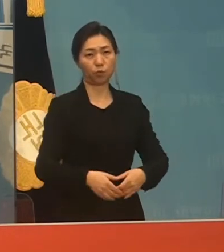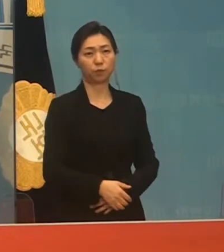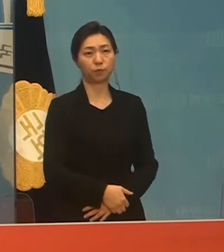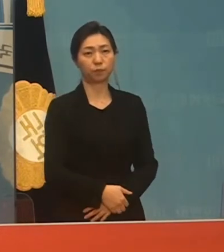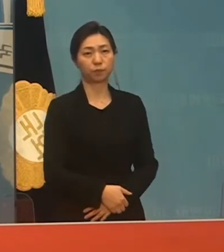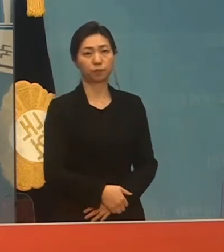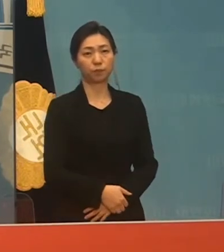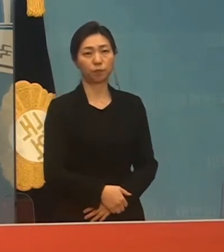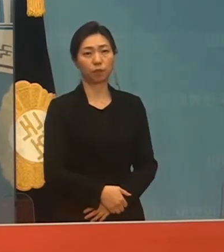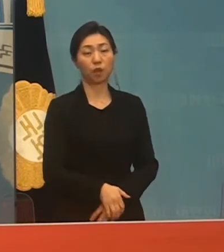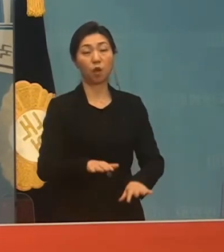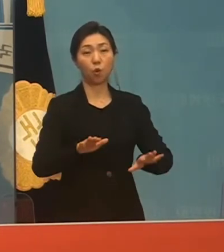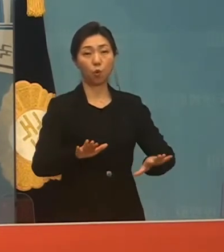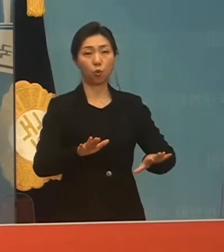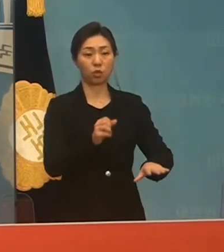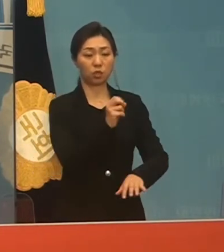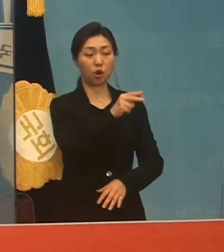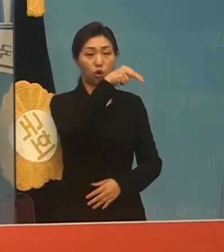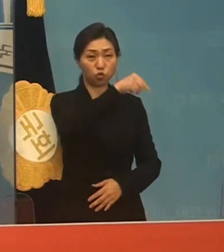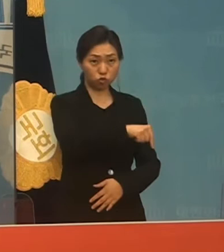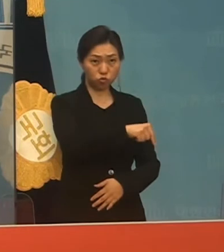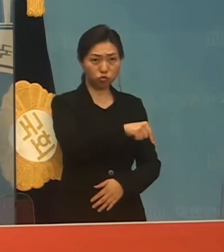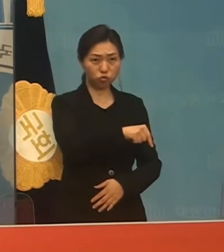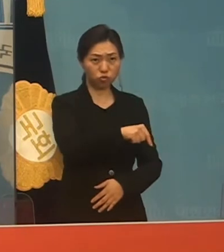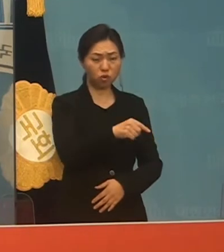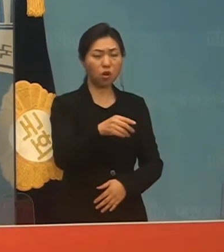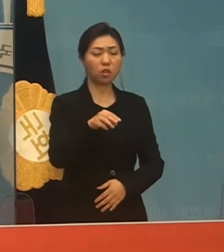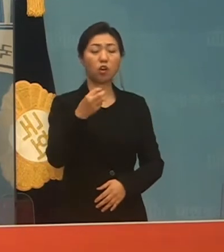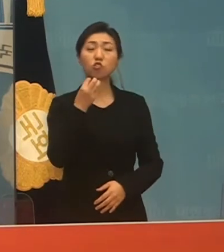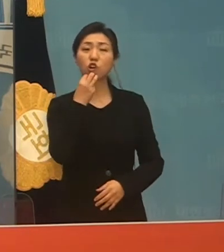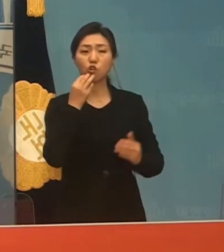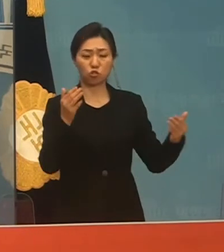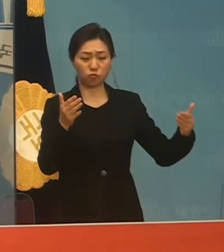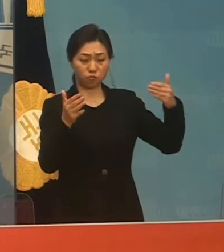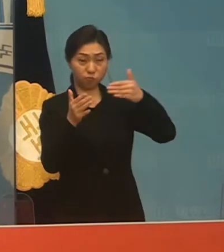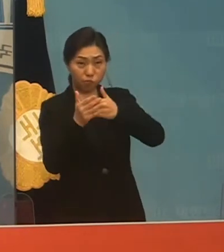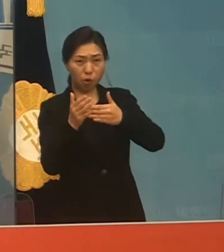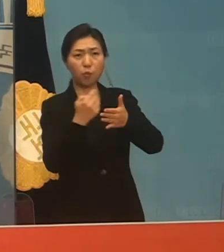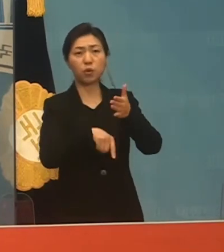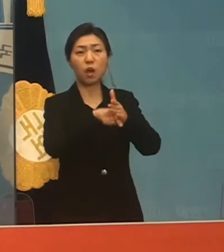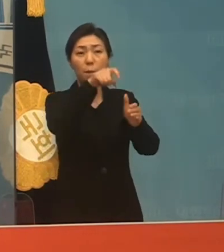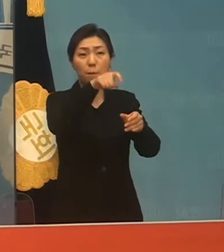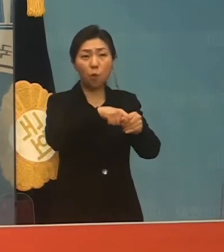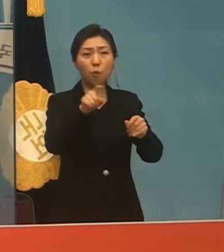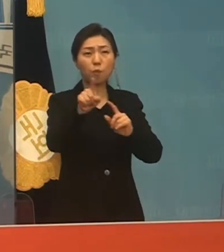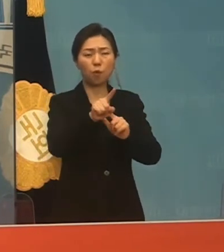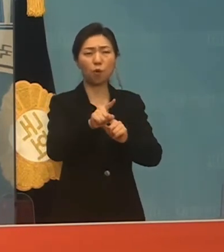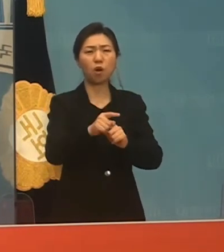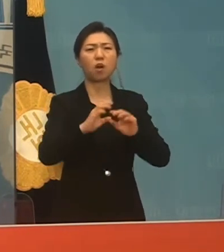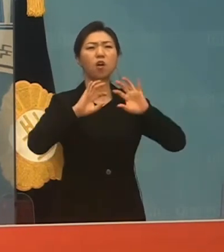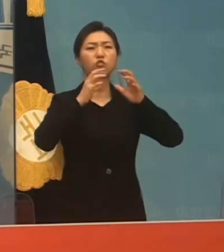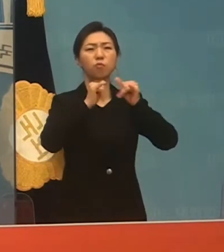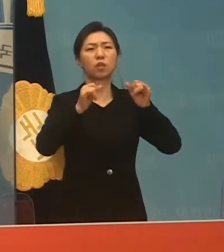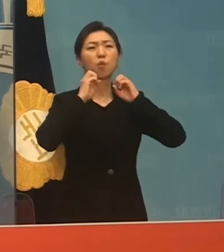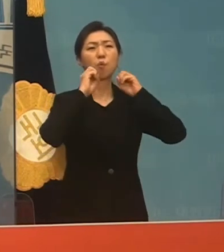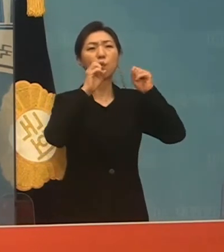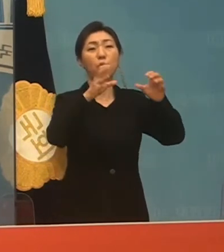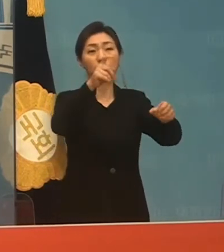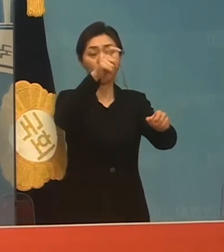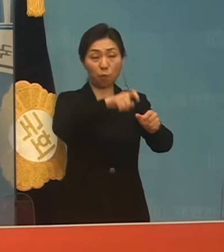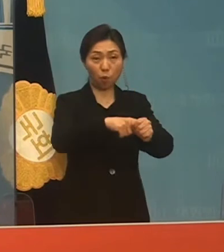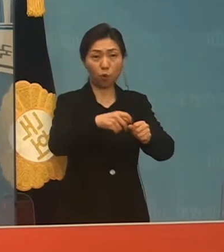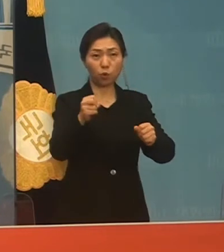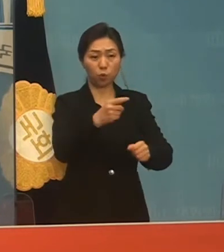저희들은 오늘 우리 이어서에서 여기까지 오는 것도 국민들에게 알리고 이 집단 해고,